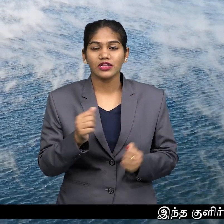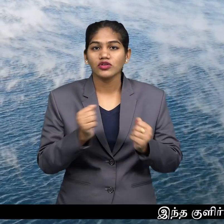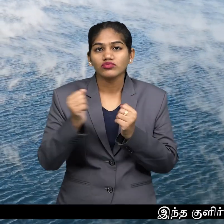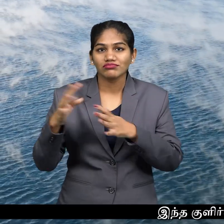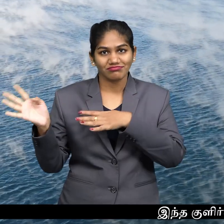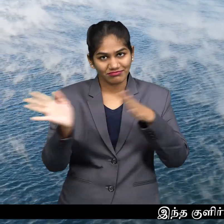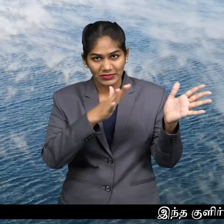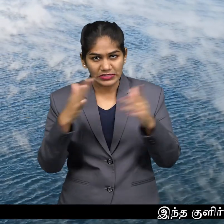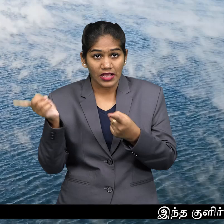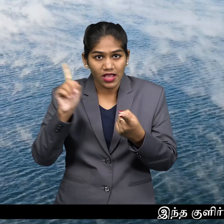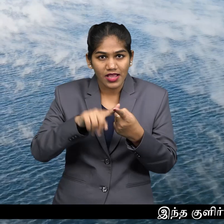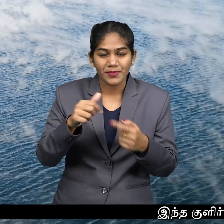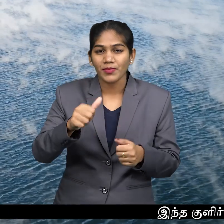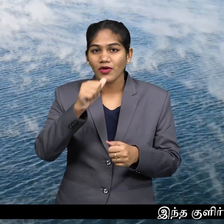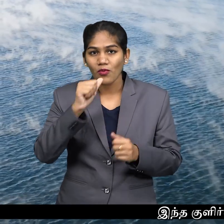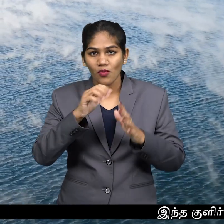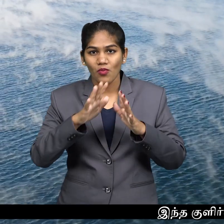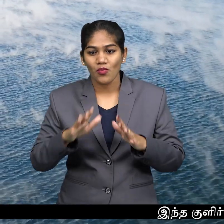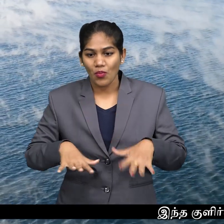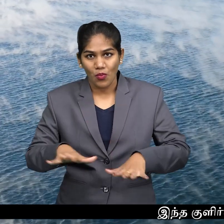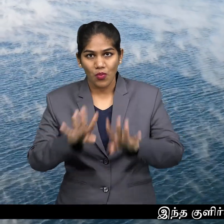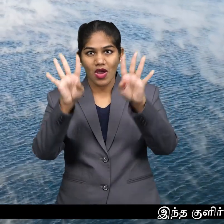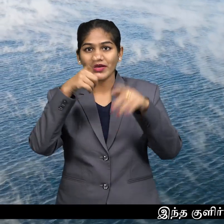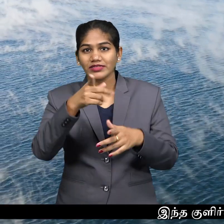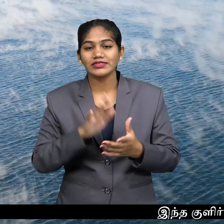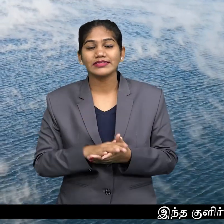இந்த குளிர்ச்சியானது காற்றில் உள்ள